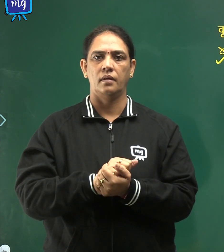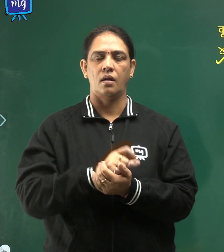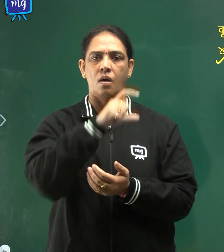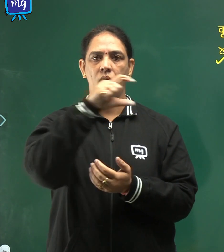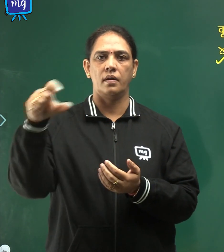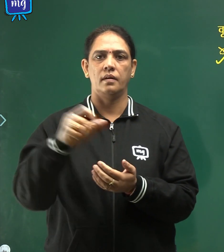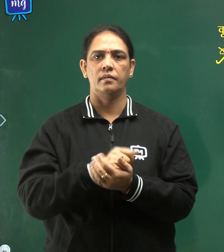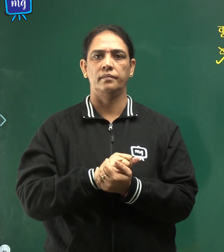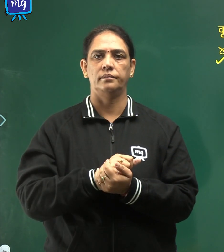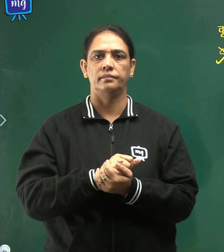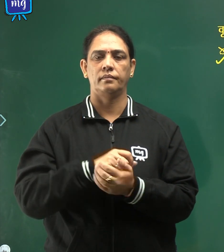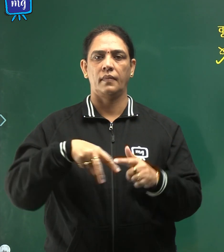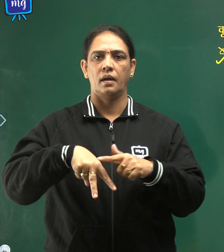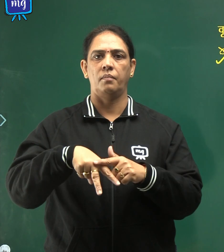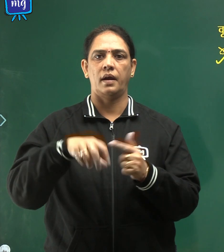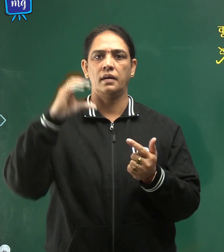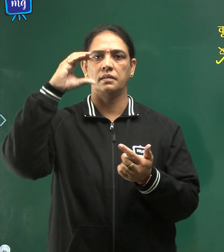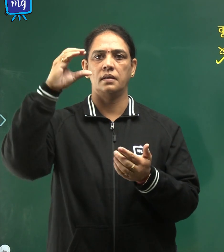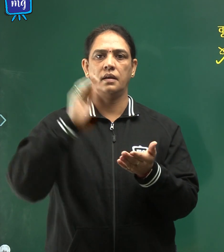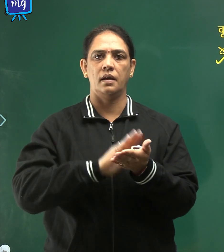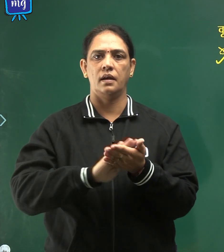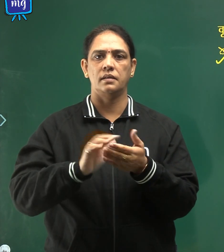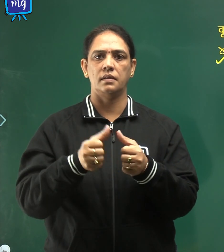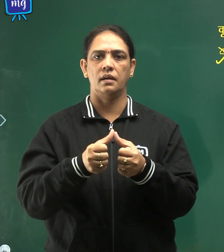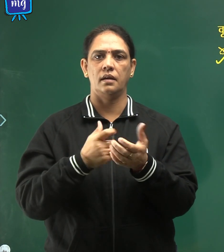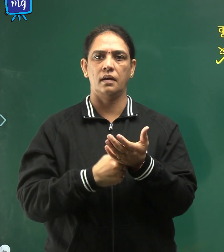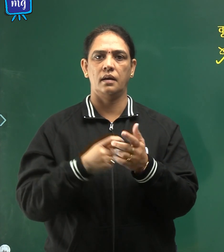या पाई चार्ट